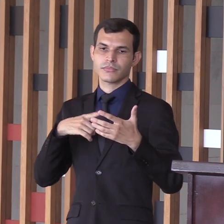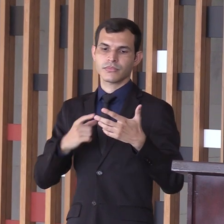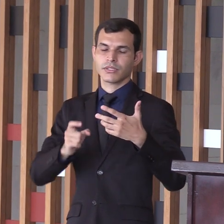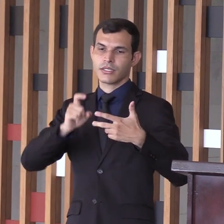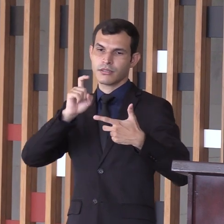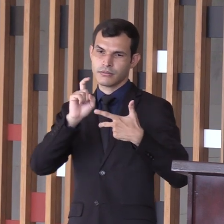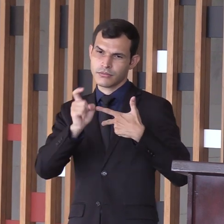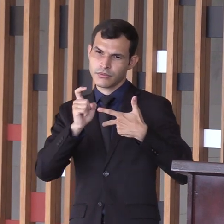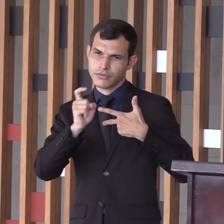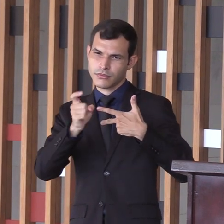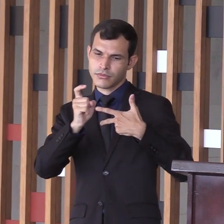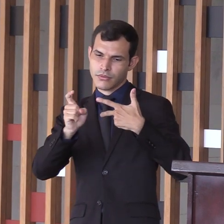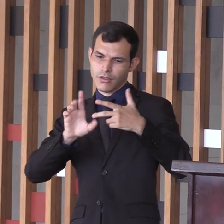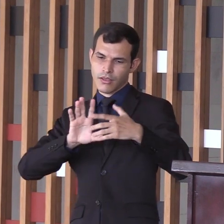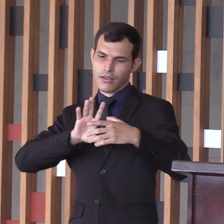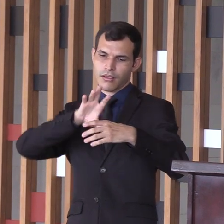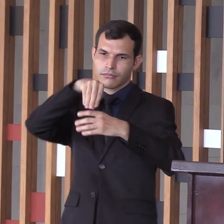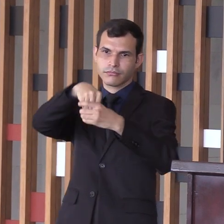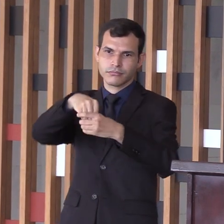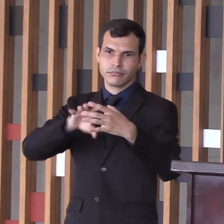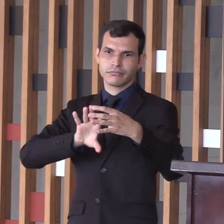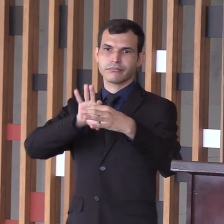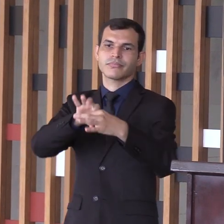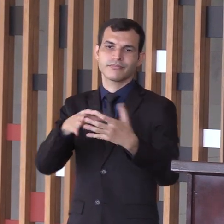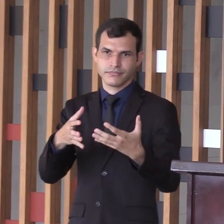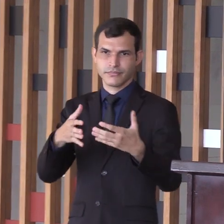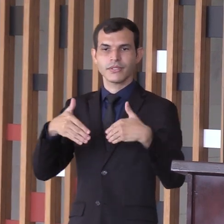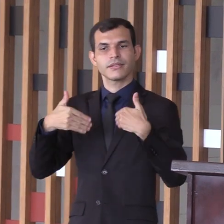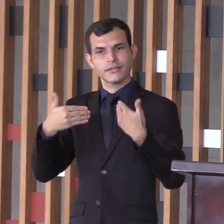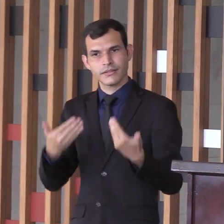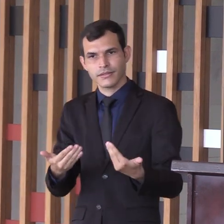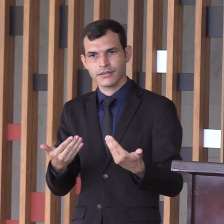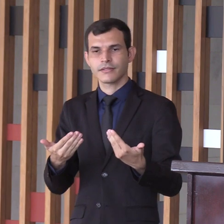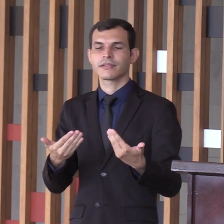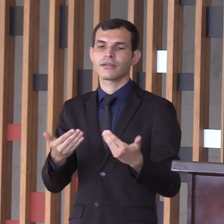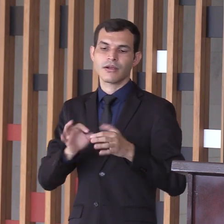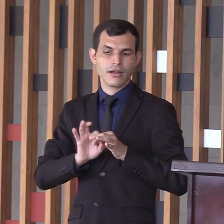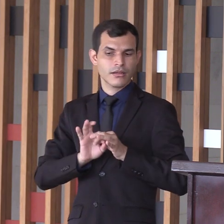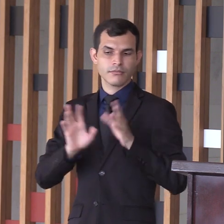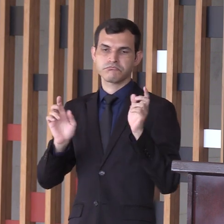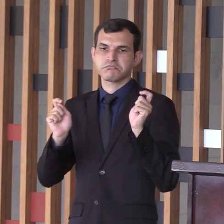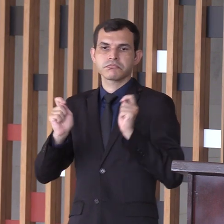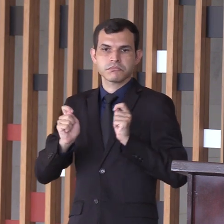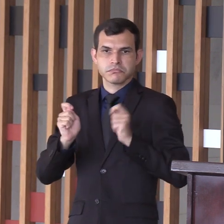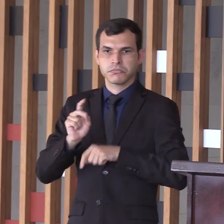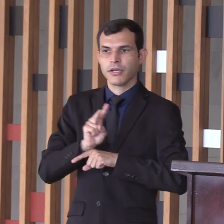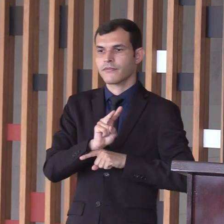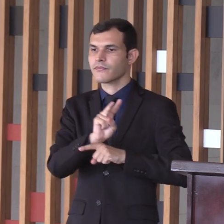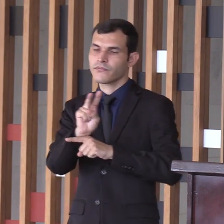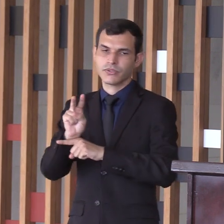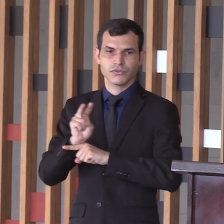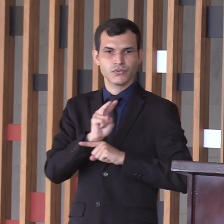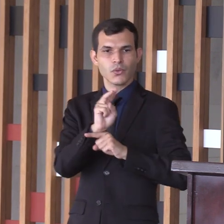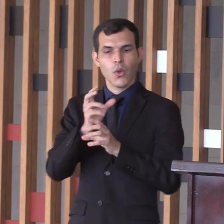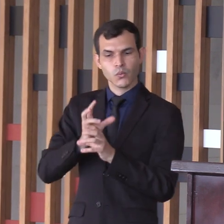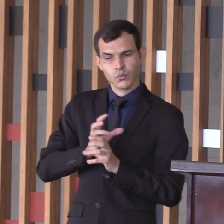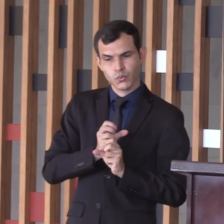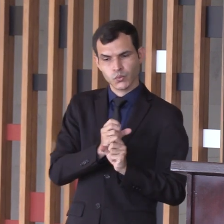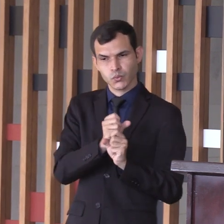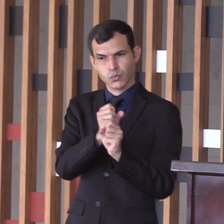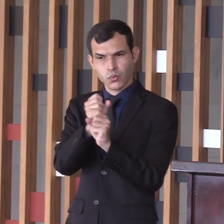de autonomia plena para fiscalizar as contas e a gestão dos